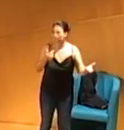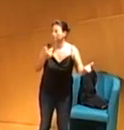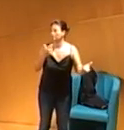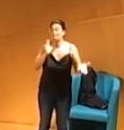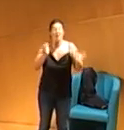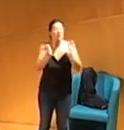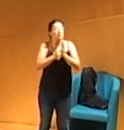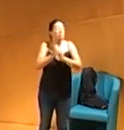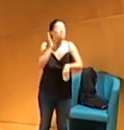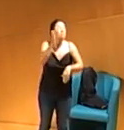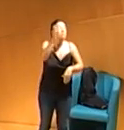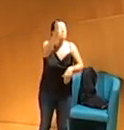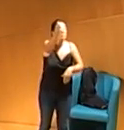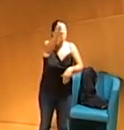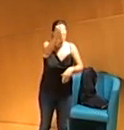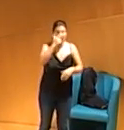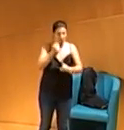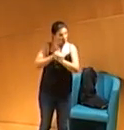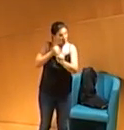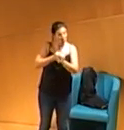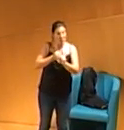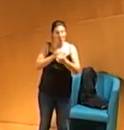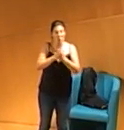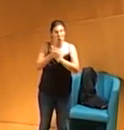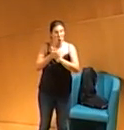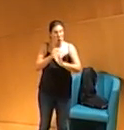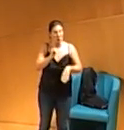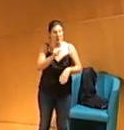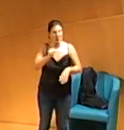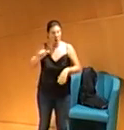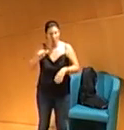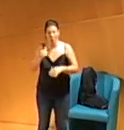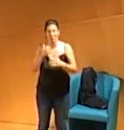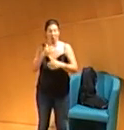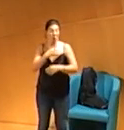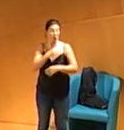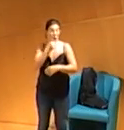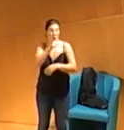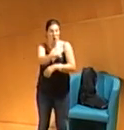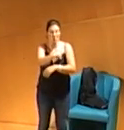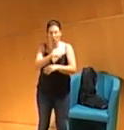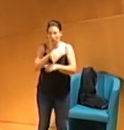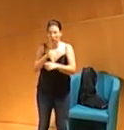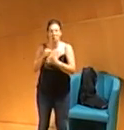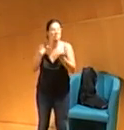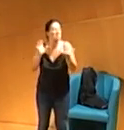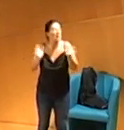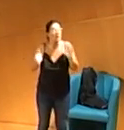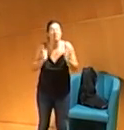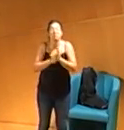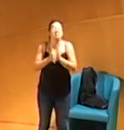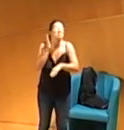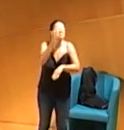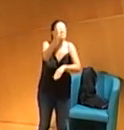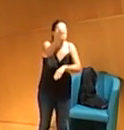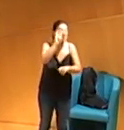faire un livre. Je suis très militante à l'association Isaac francophone qui porte la question de la communication. Peut-être qu'un jour, on fera un livre qui